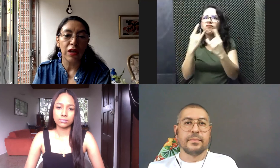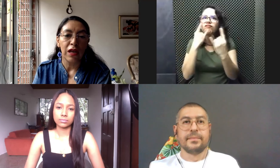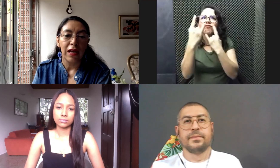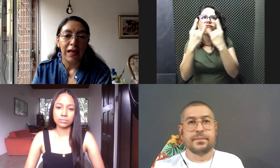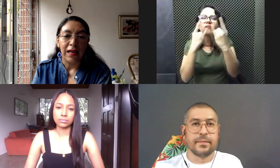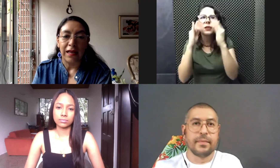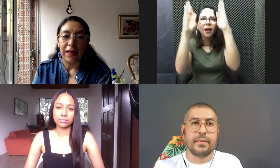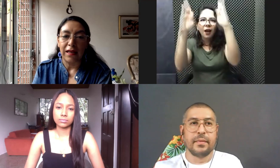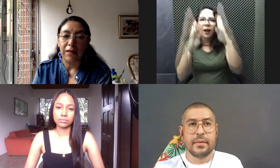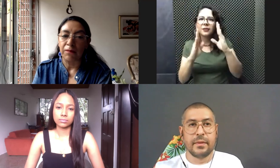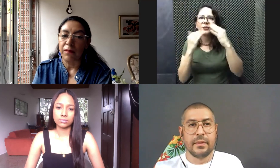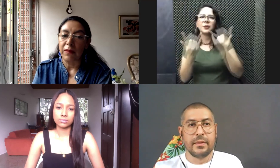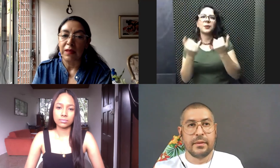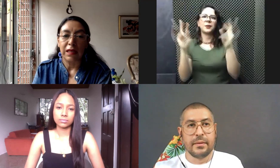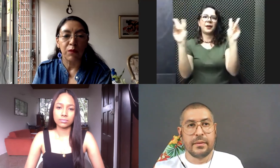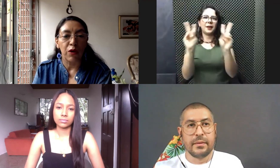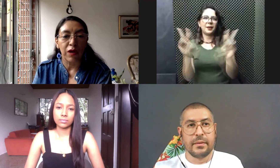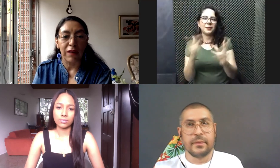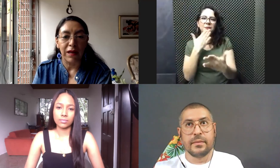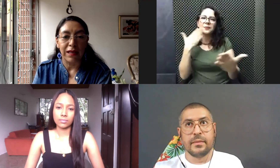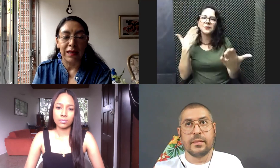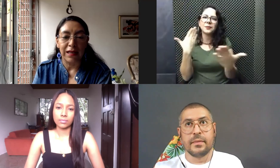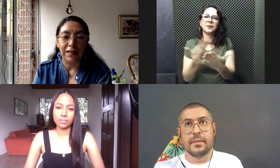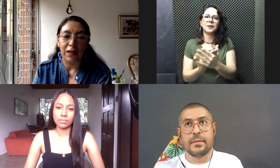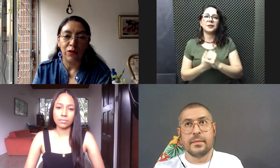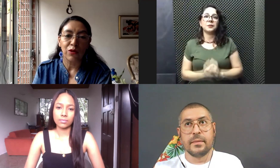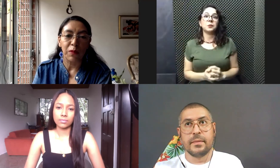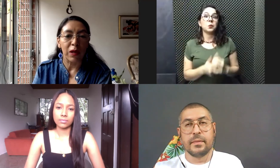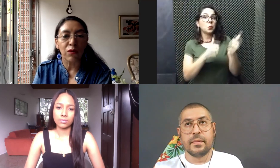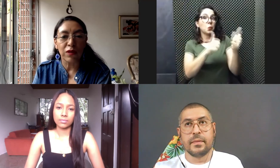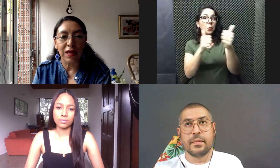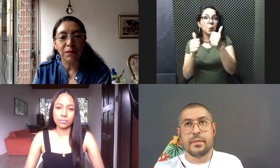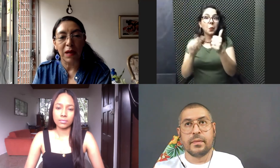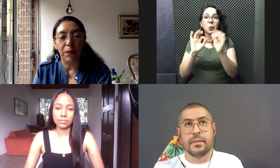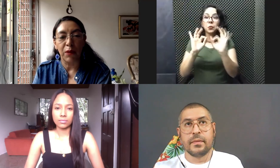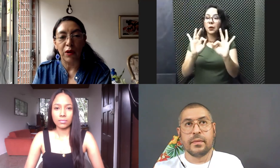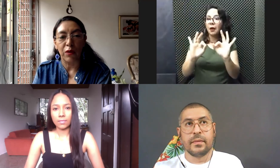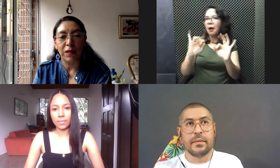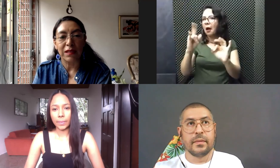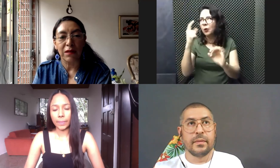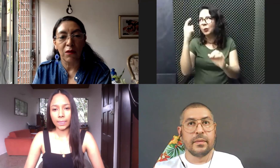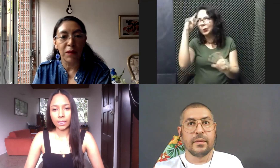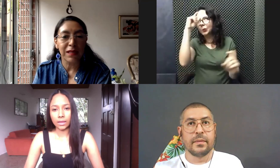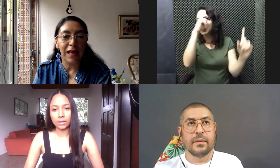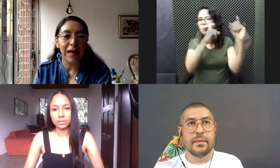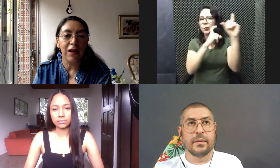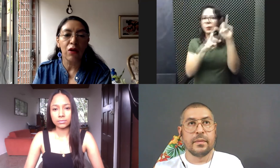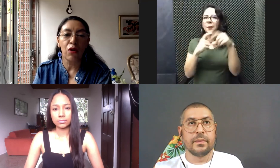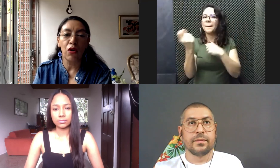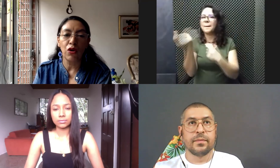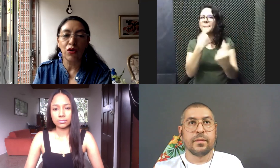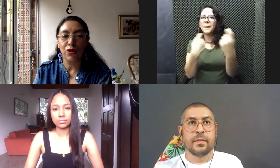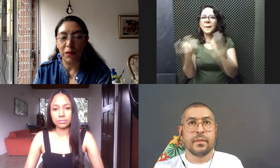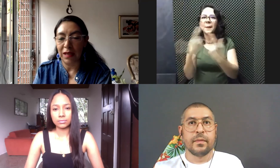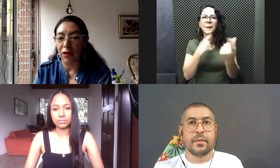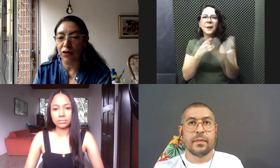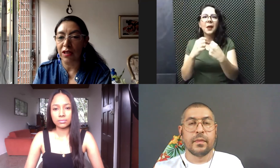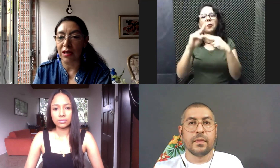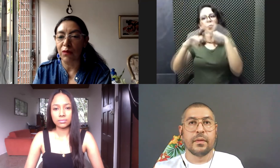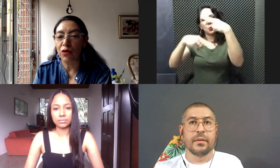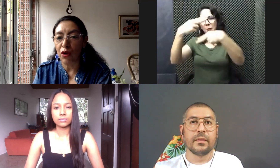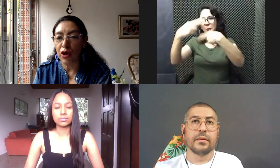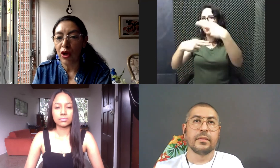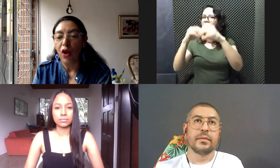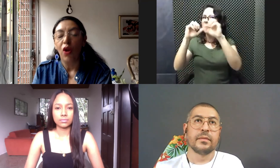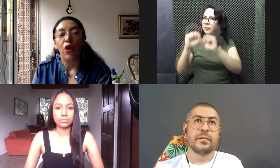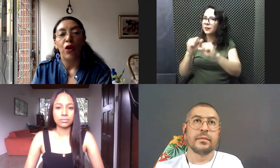transmisión. Es bueno que vayan alistando sus preguntas para poder conversar con los invitados que